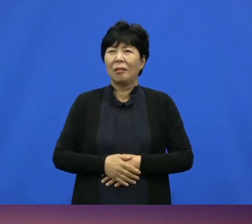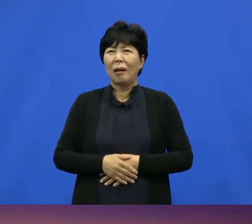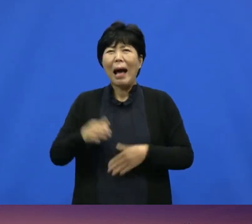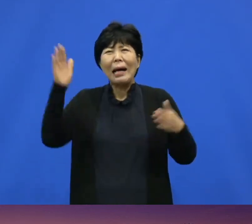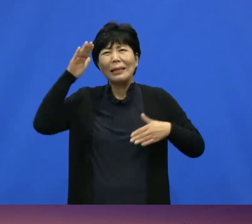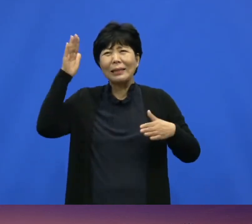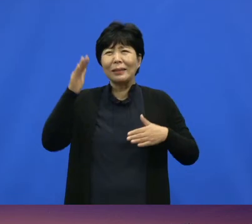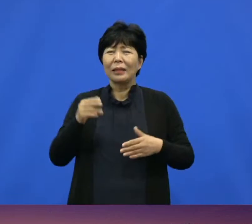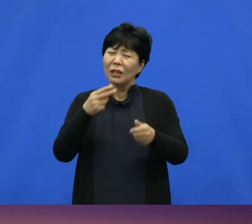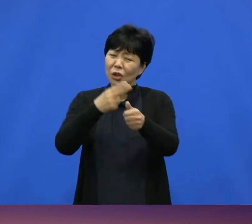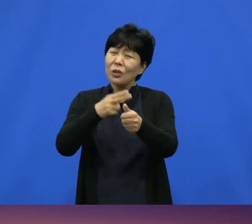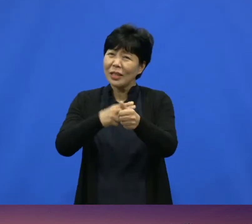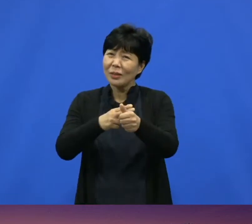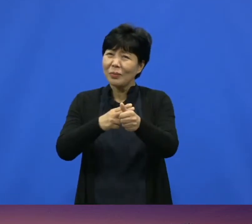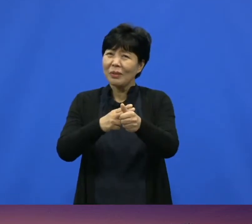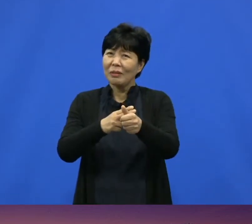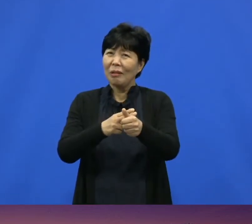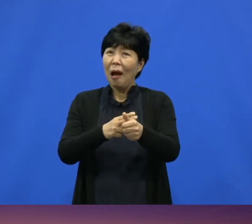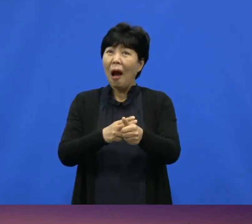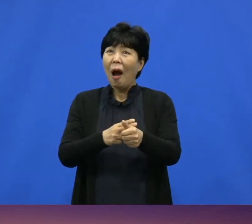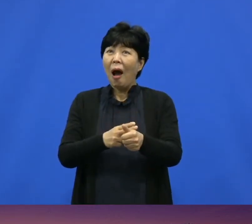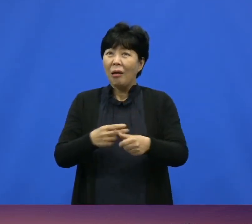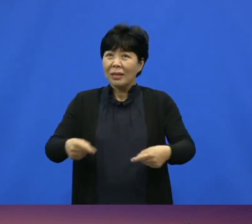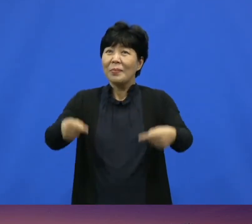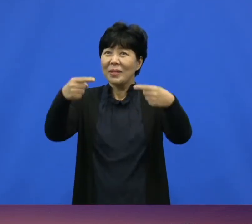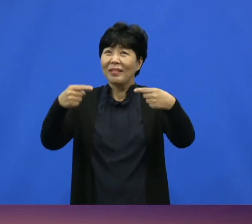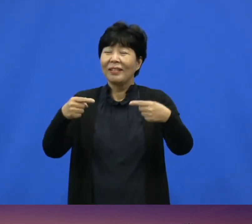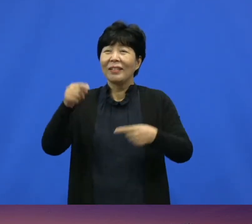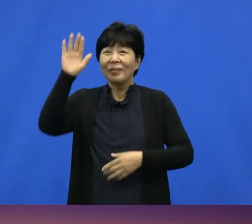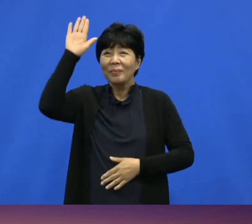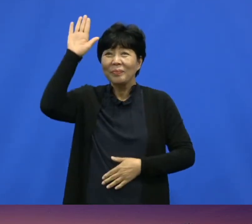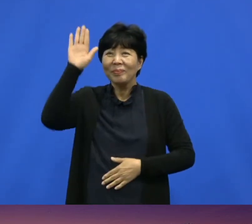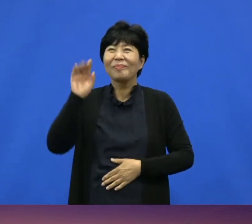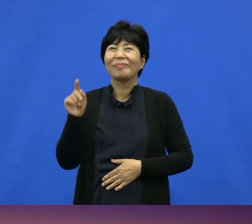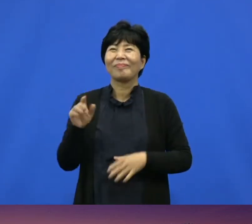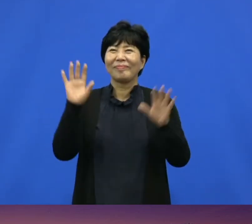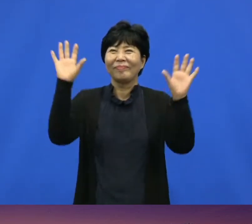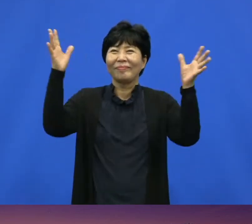왔습니다. 교사 여러분하고 어디 계세요? 어디? 저기요.